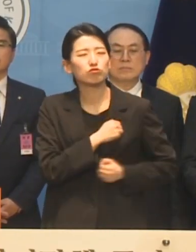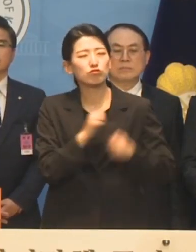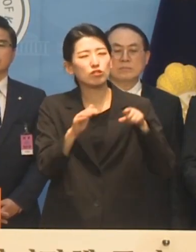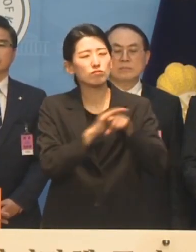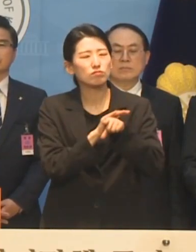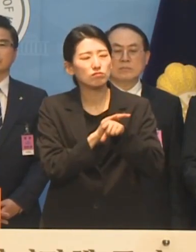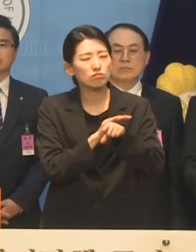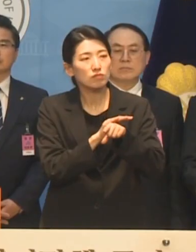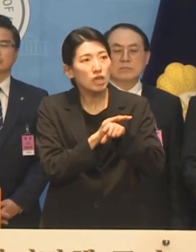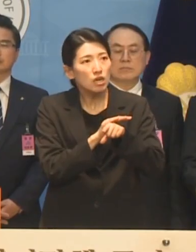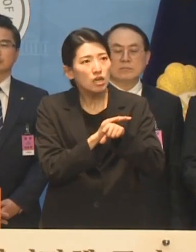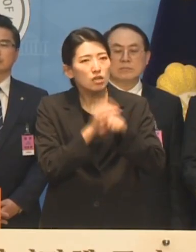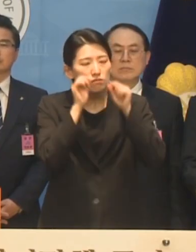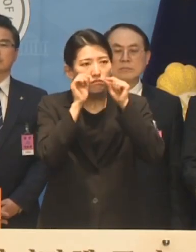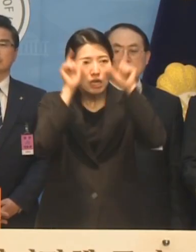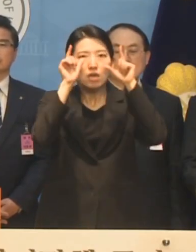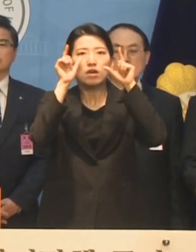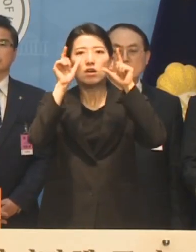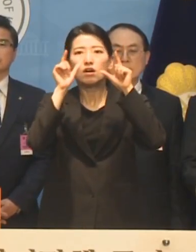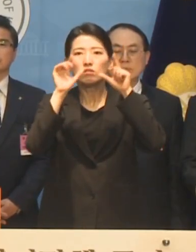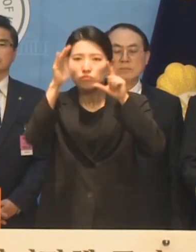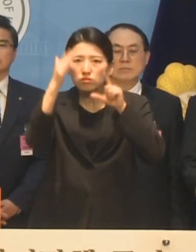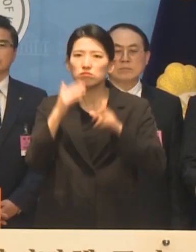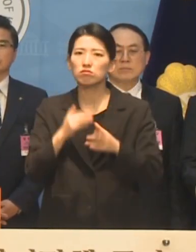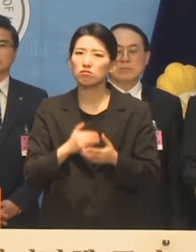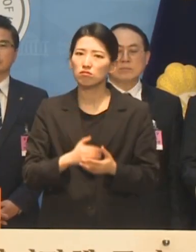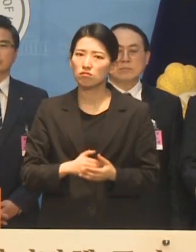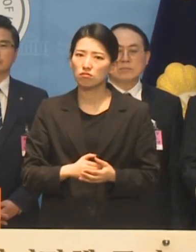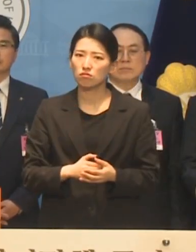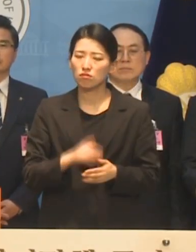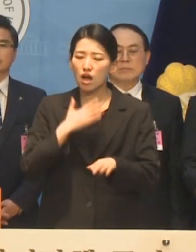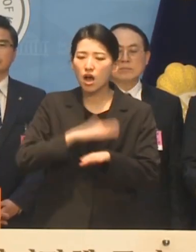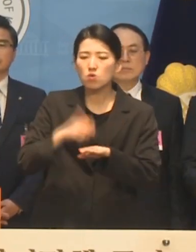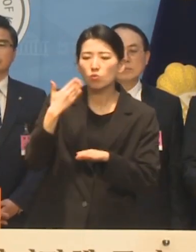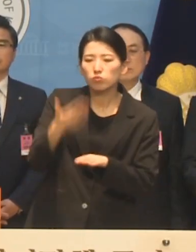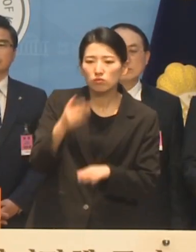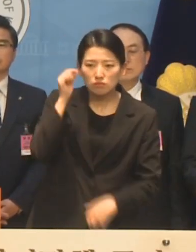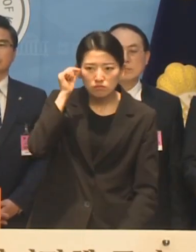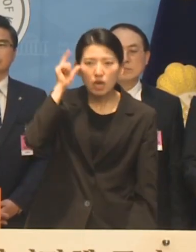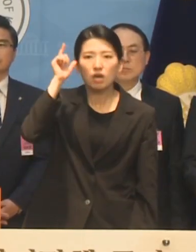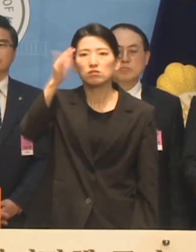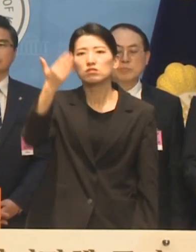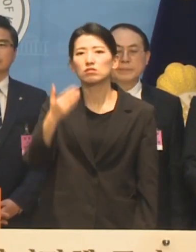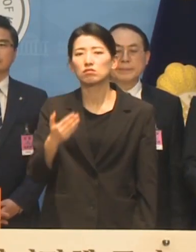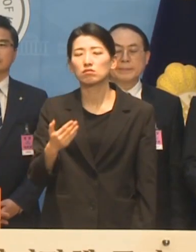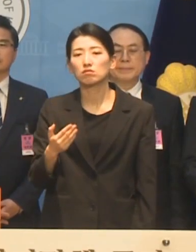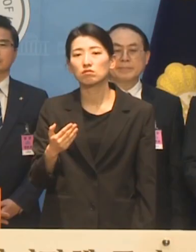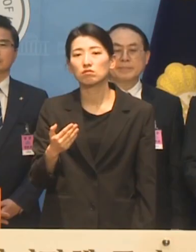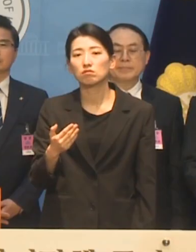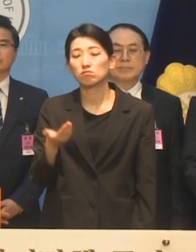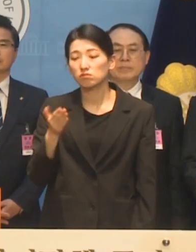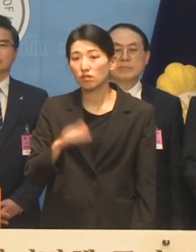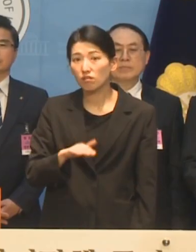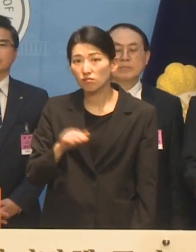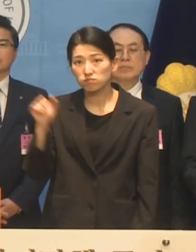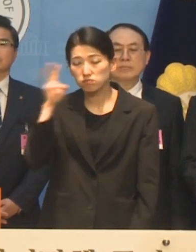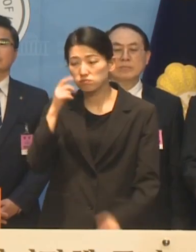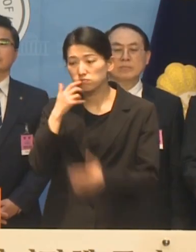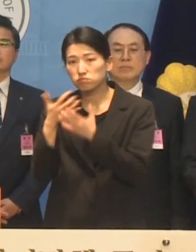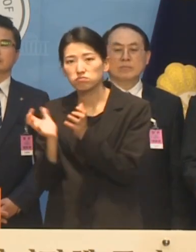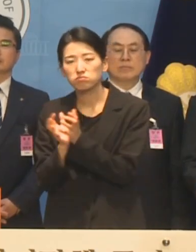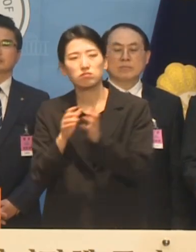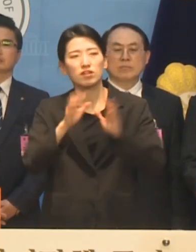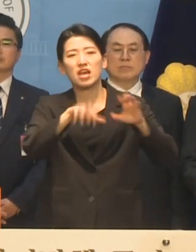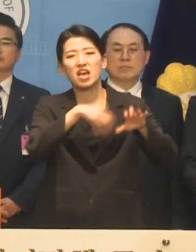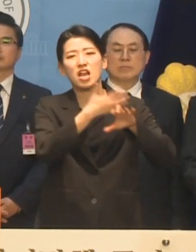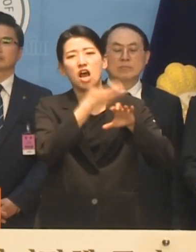대통령을 내란 우두머리니 수괴라느니 하는 내란 프레임으로 덮어씌워